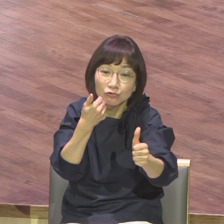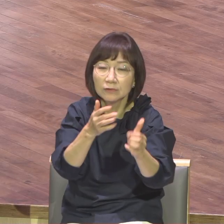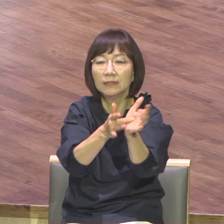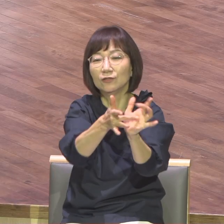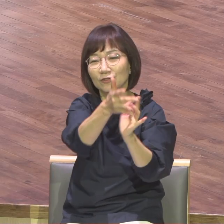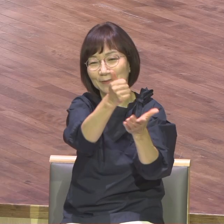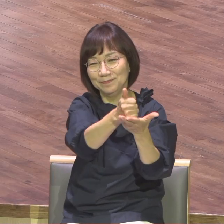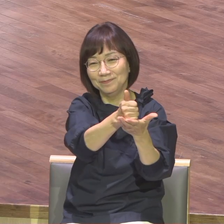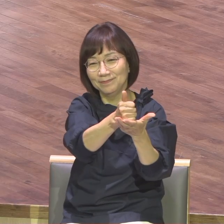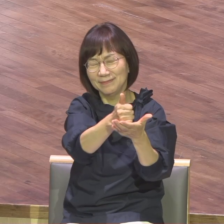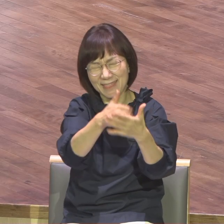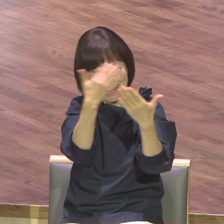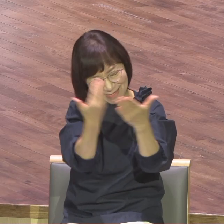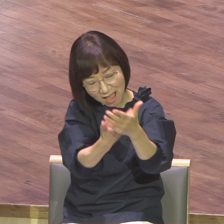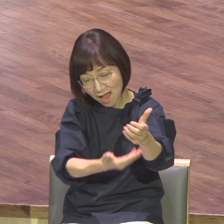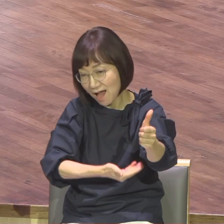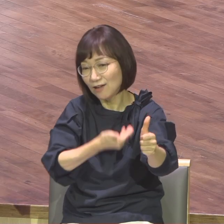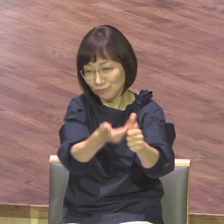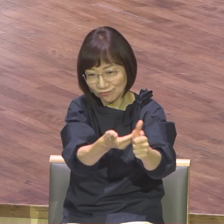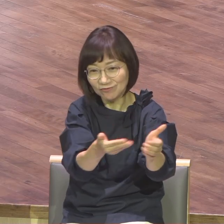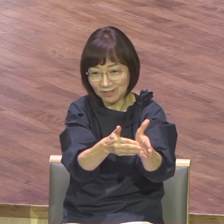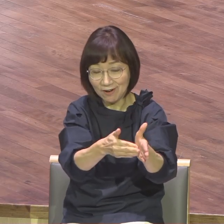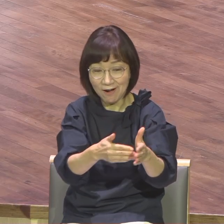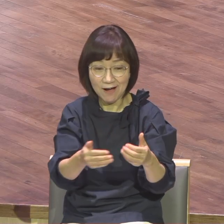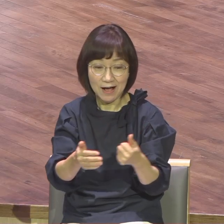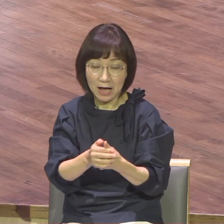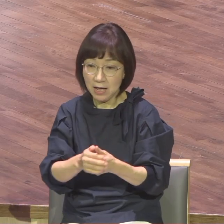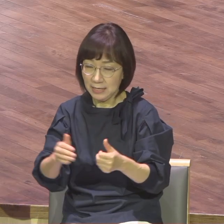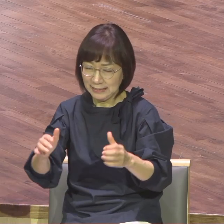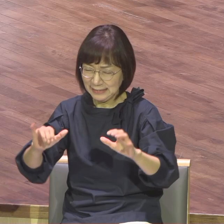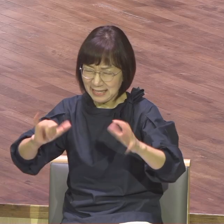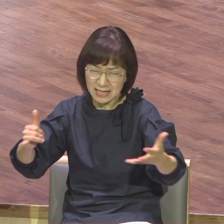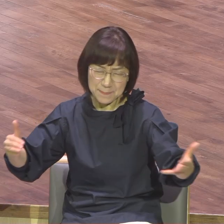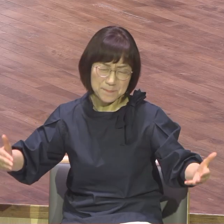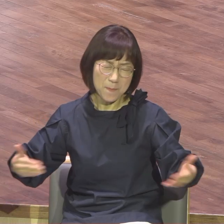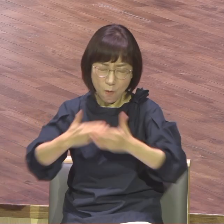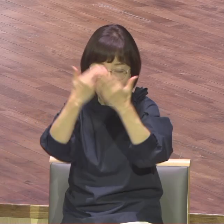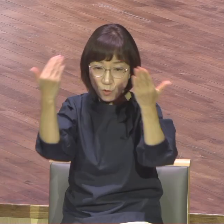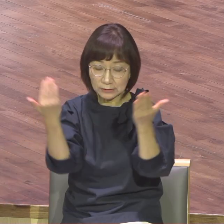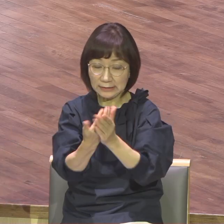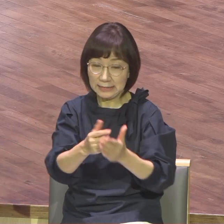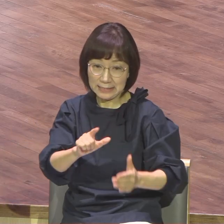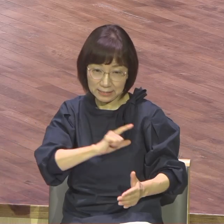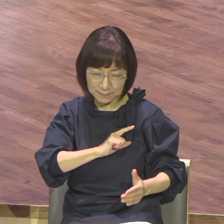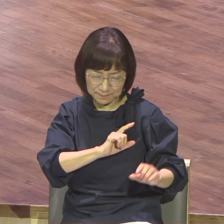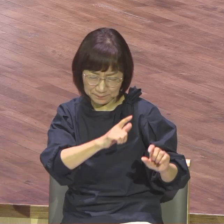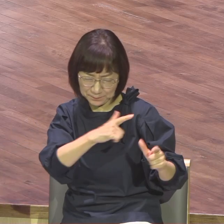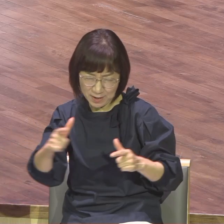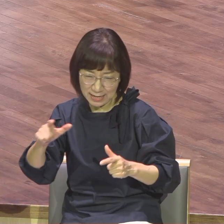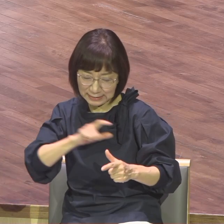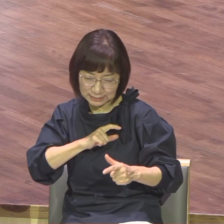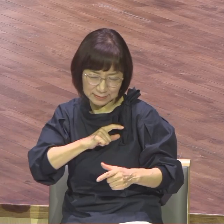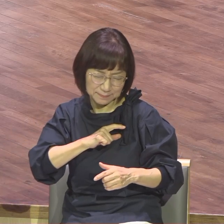주어버렸어요. 그래서 예수 그리스도 그 이름이 모든 이름에 뛰어난다.